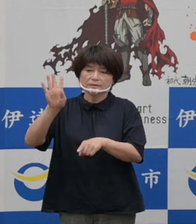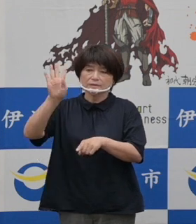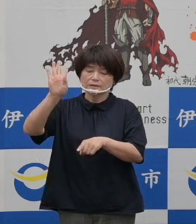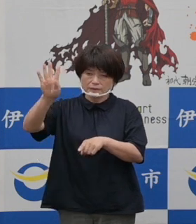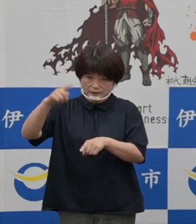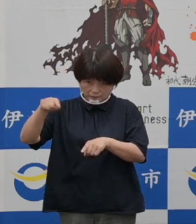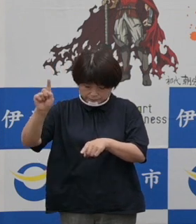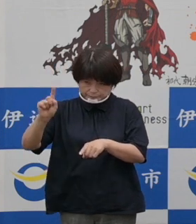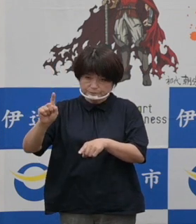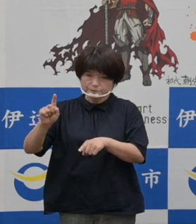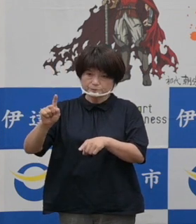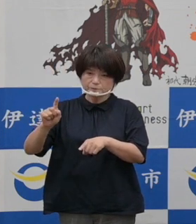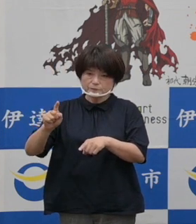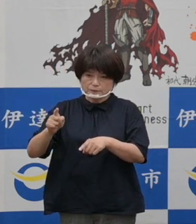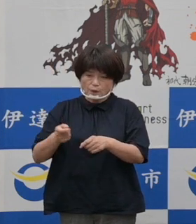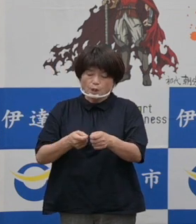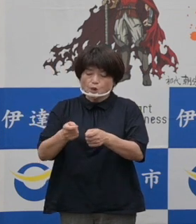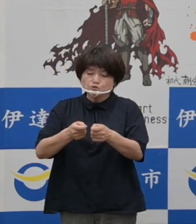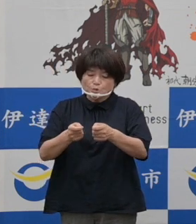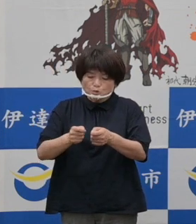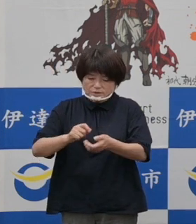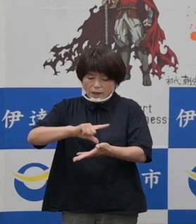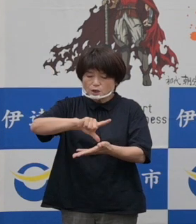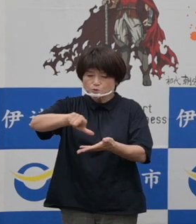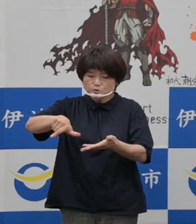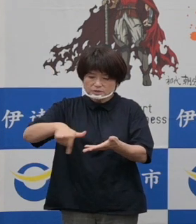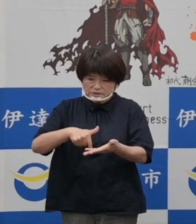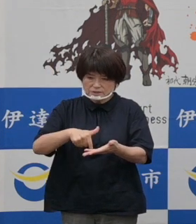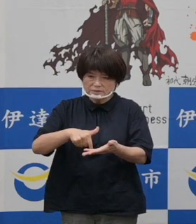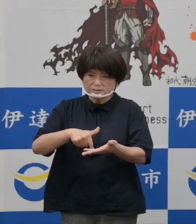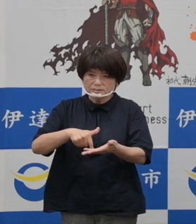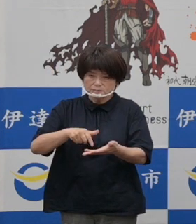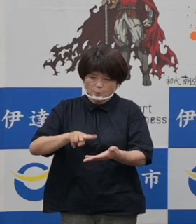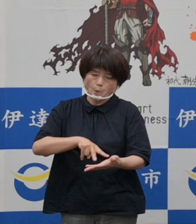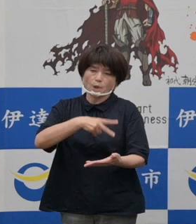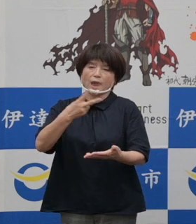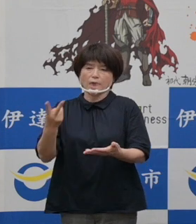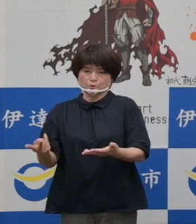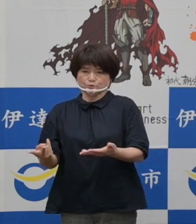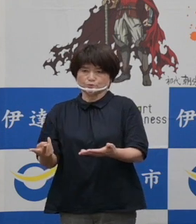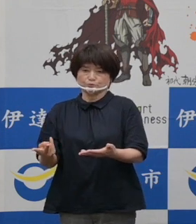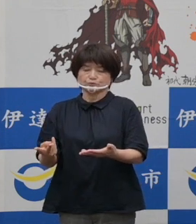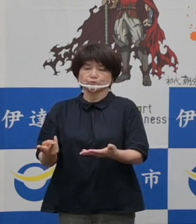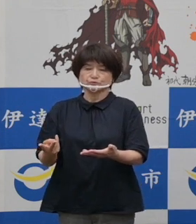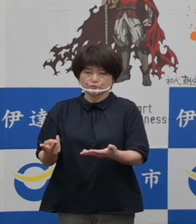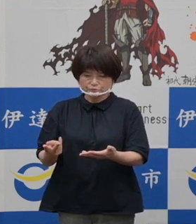に市街化調整区域から市街化区域への編入ということの